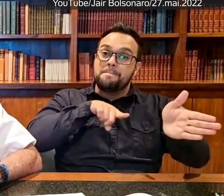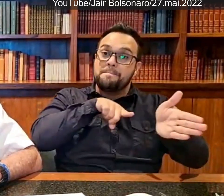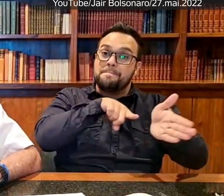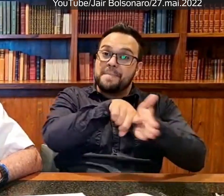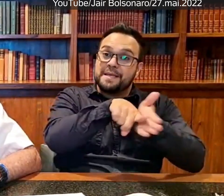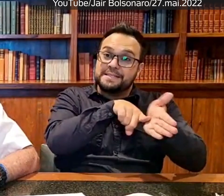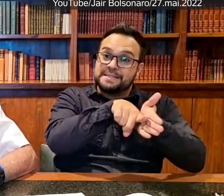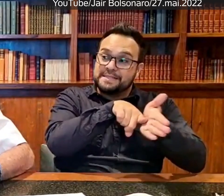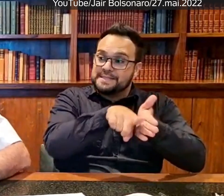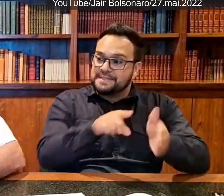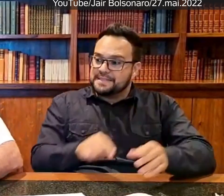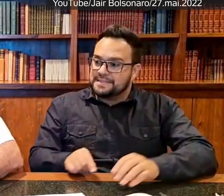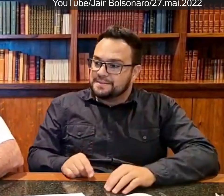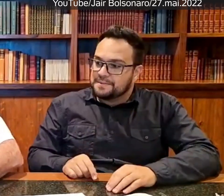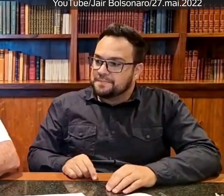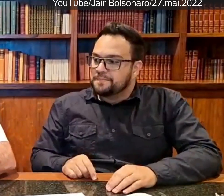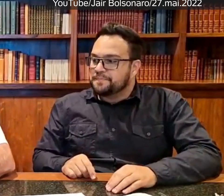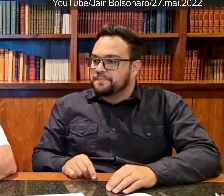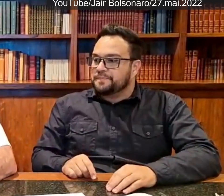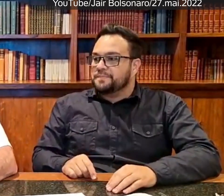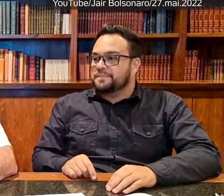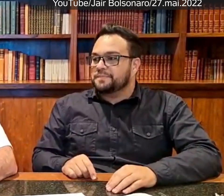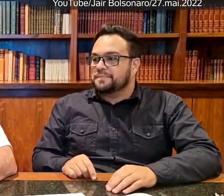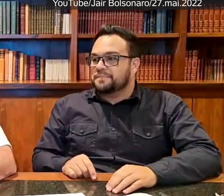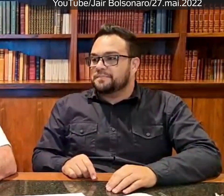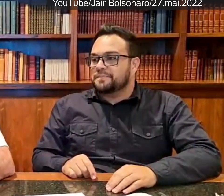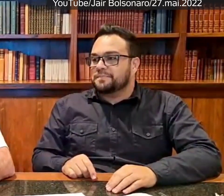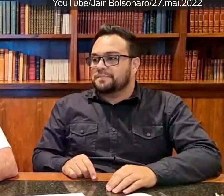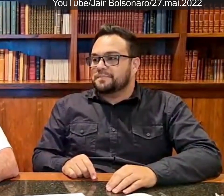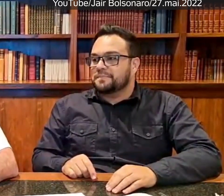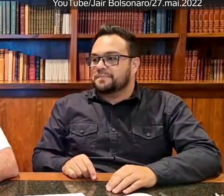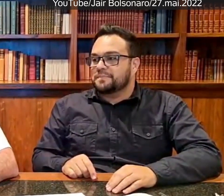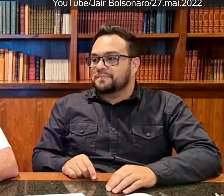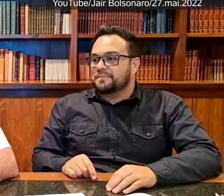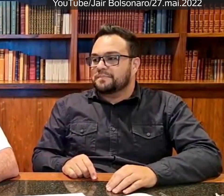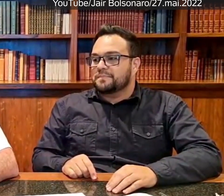pesquisas. Que as pesquisas. Não, não é essa aqui não.